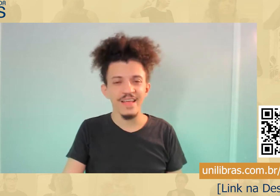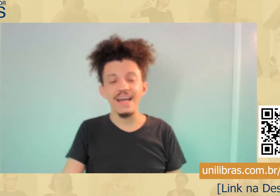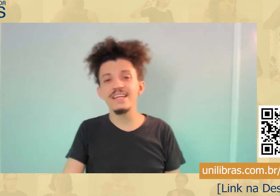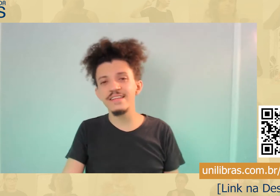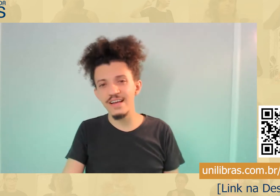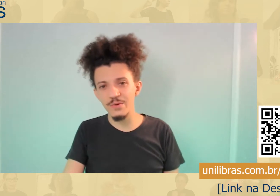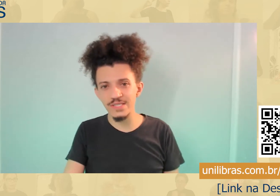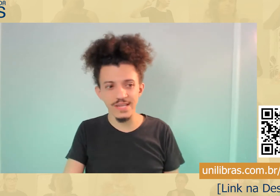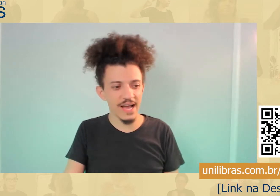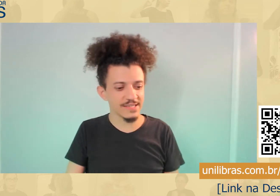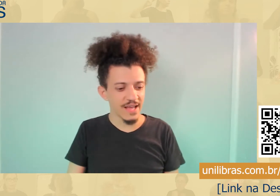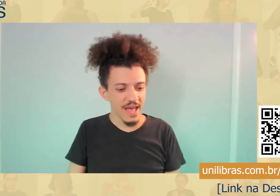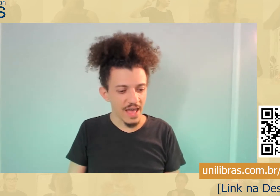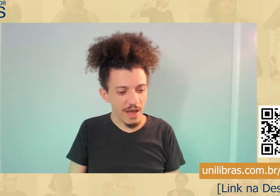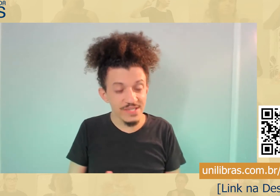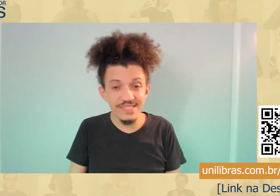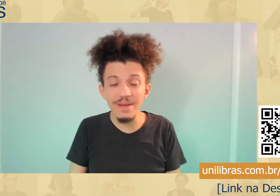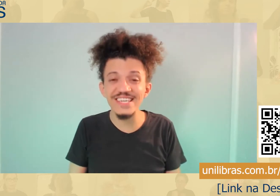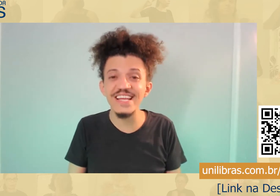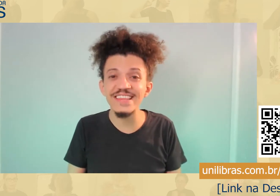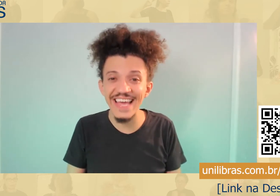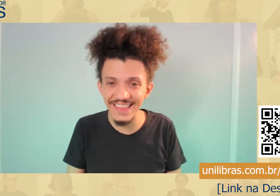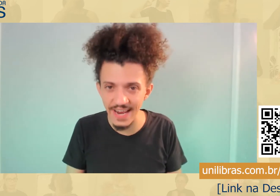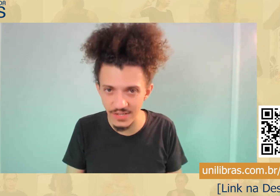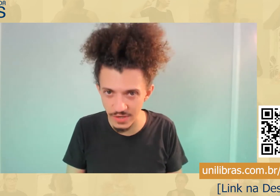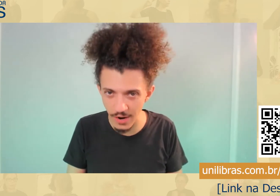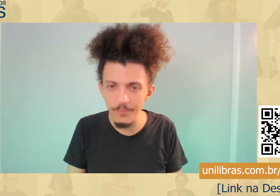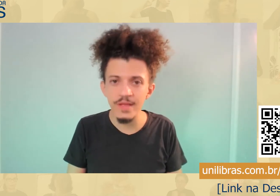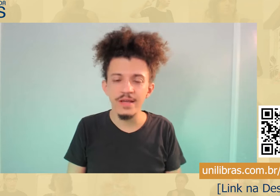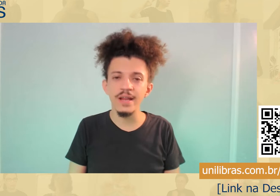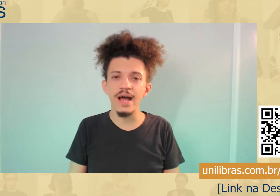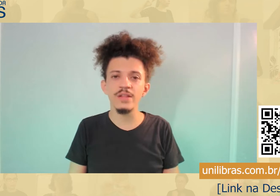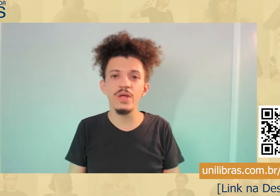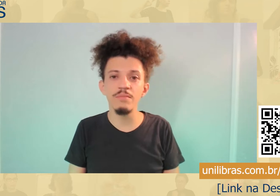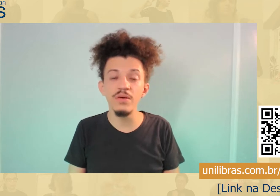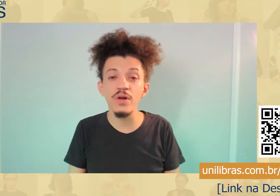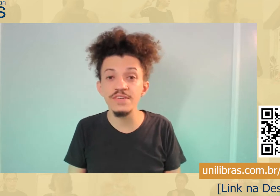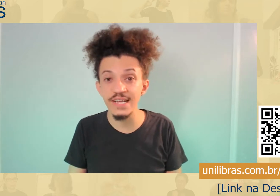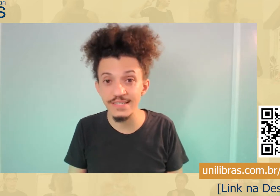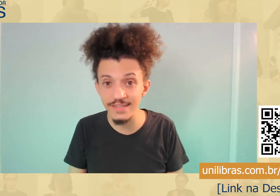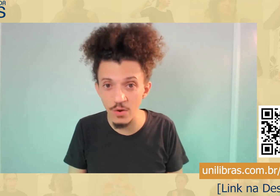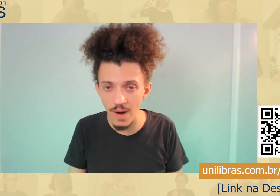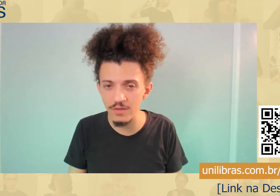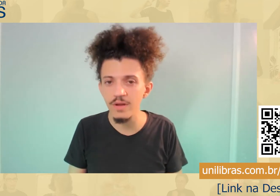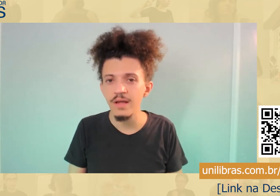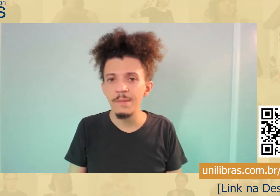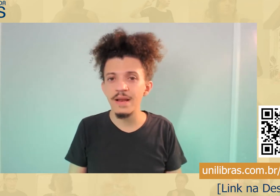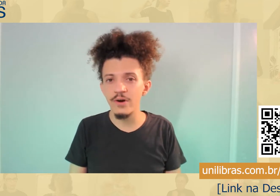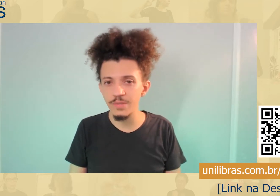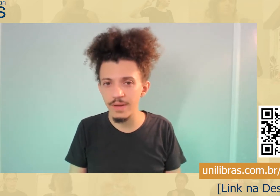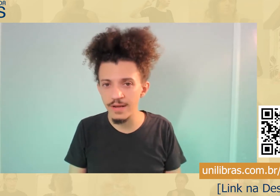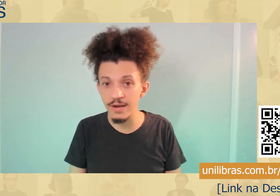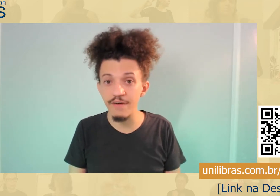Ah, a escrita da língua de sinais é um sistema de escrita internacional criado em 1974